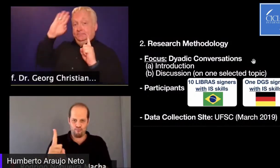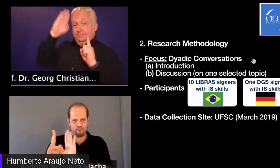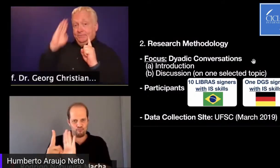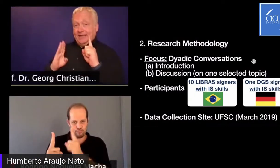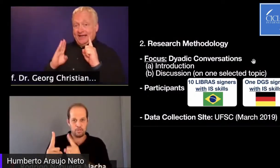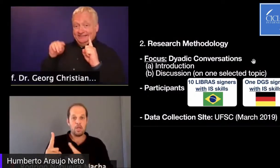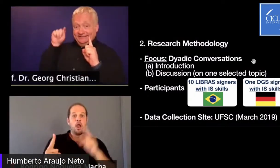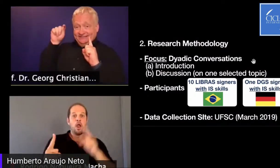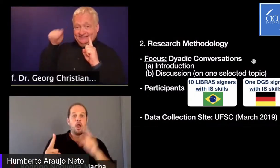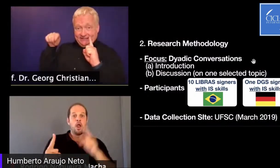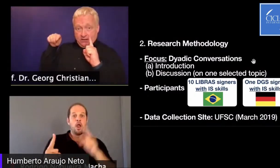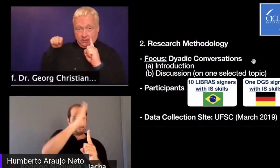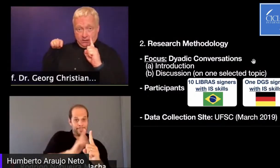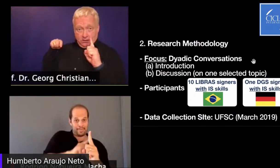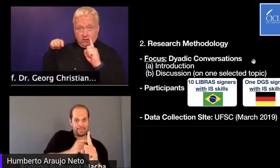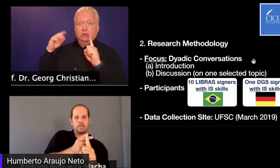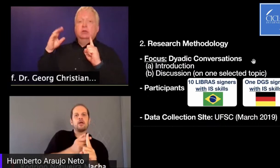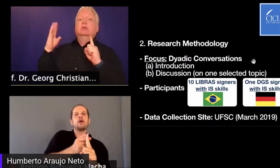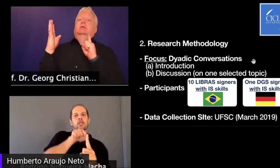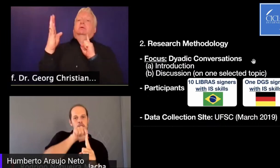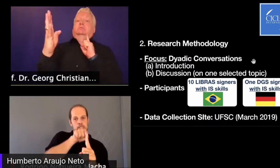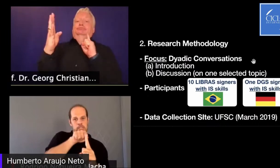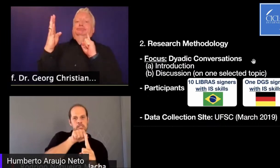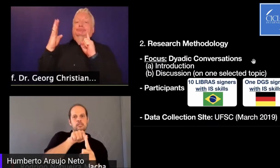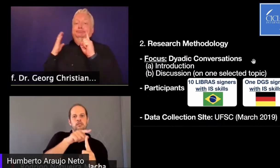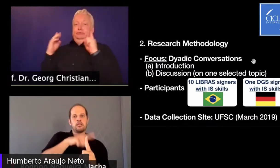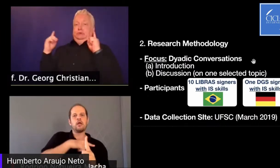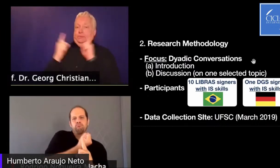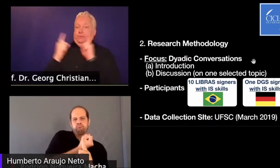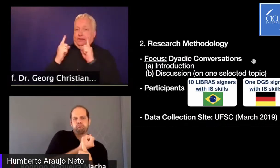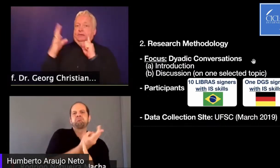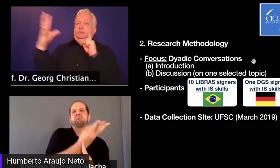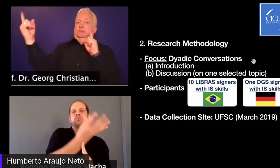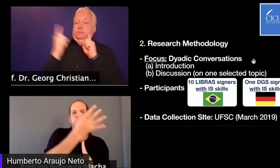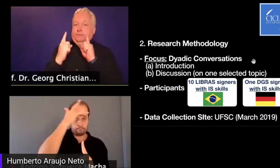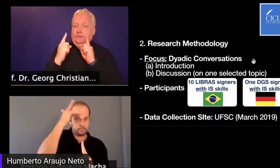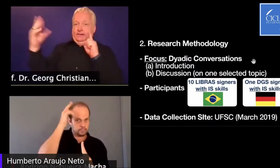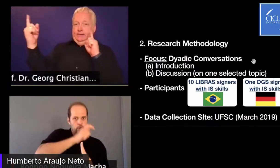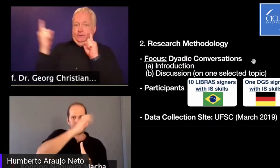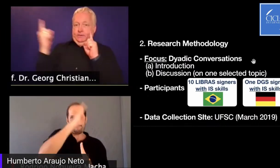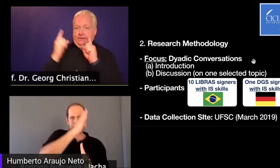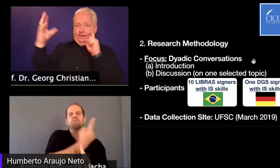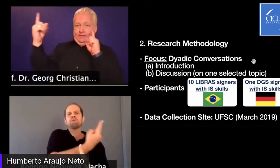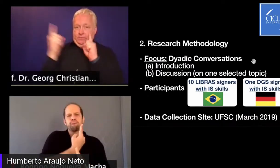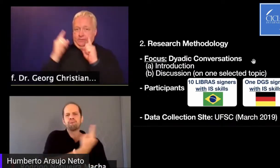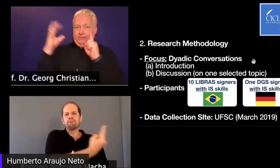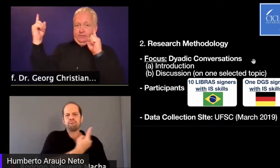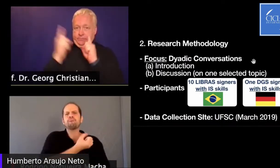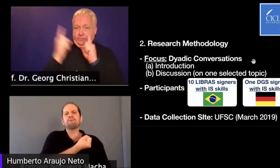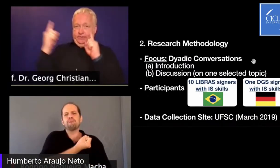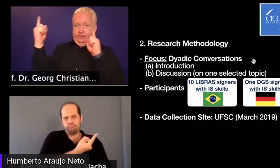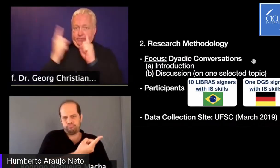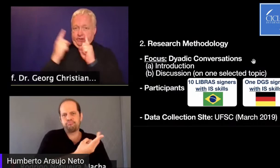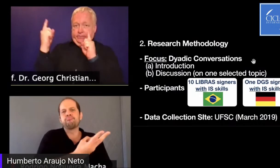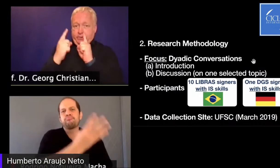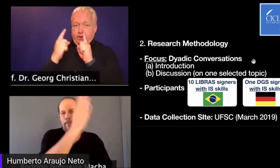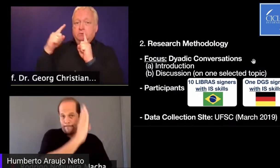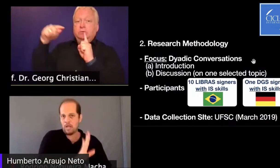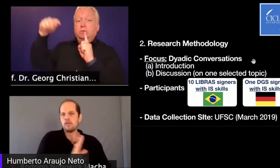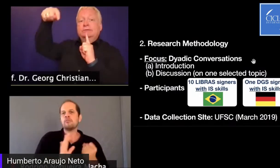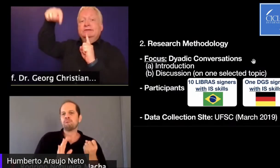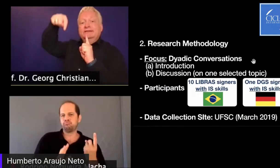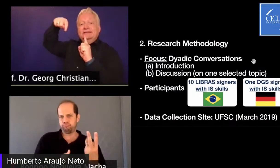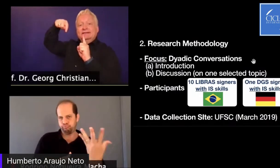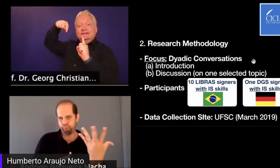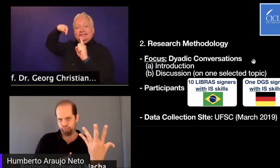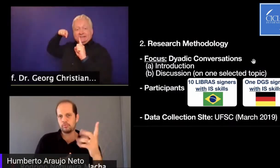ela se comunicava nessa troca com o surdo brasileiro, certo? E a mesma coisa acontecia com os surdos brasileiros que participaram